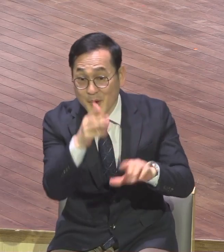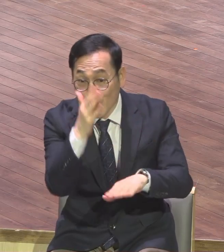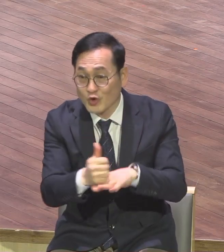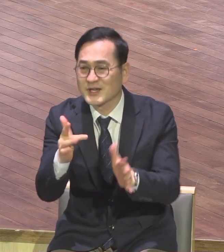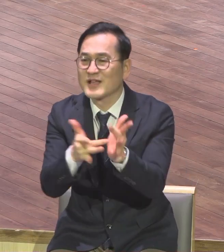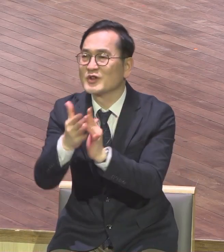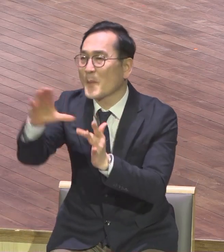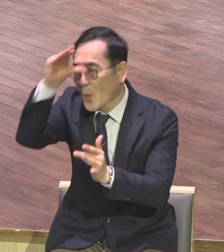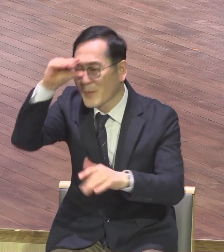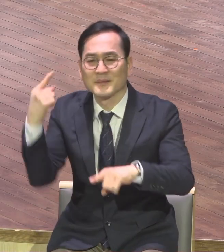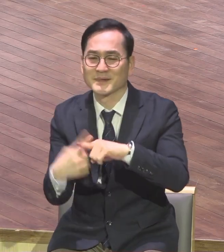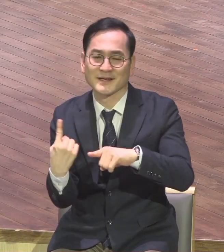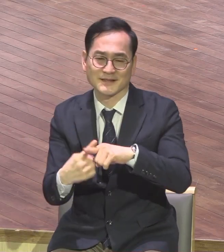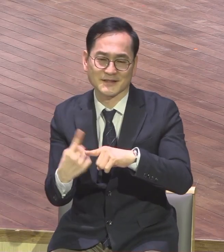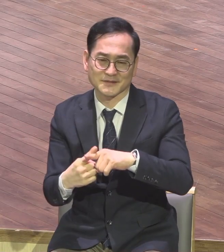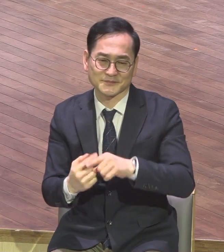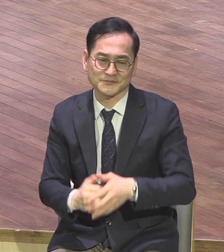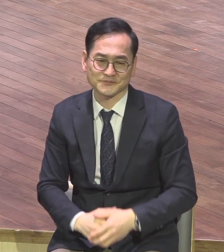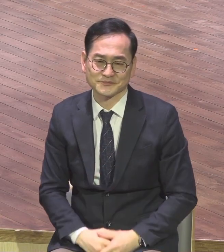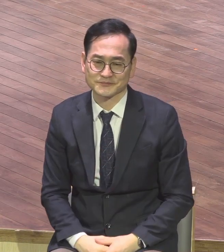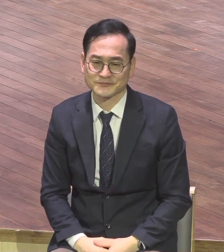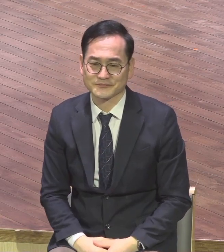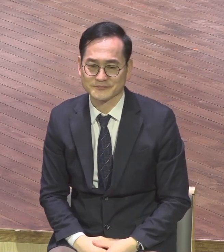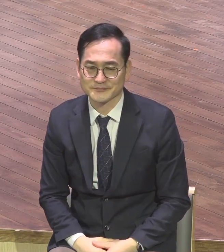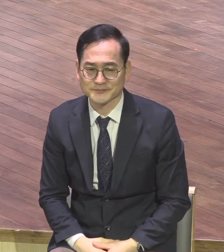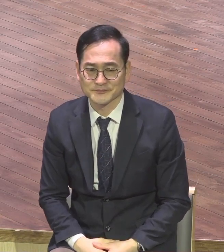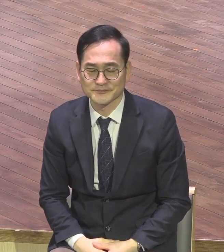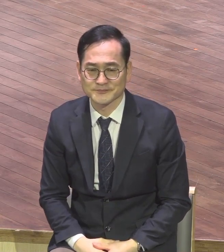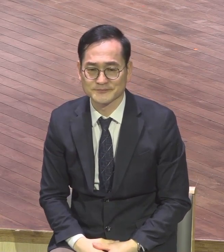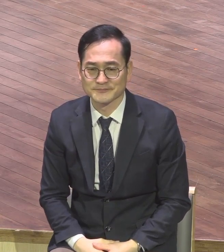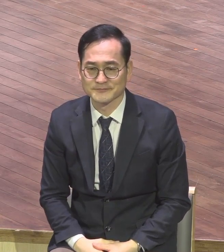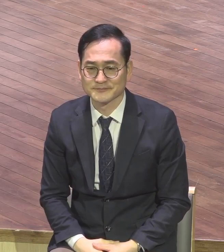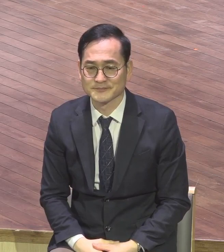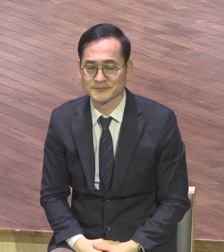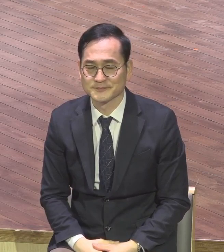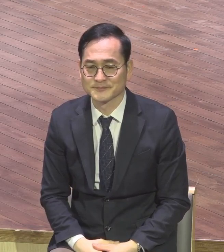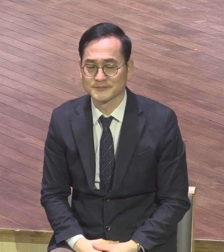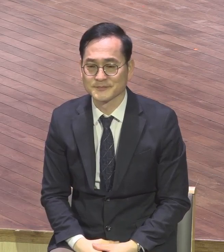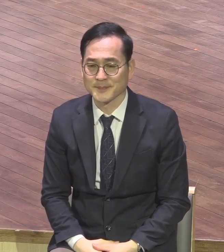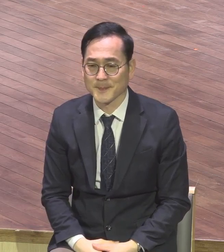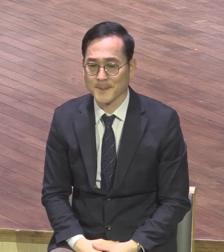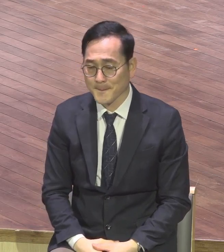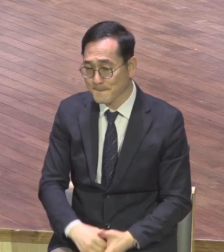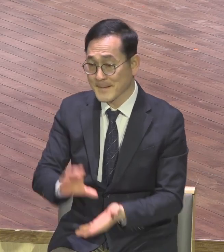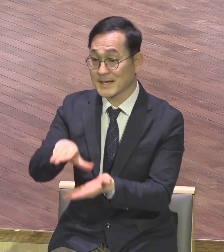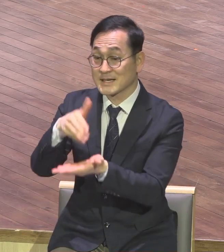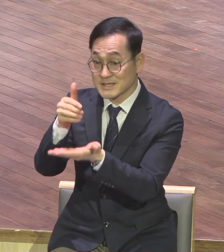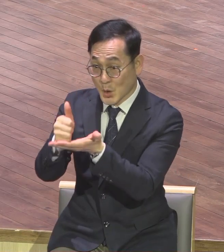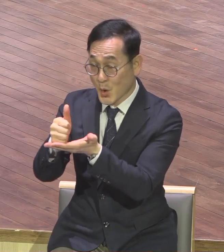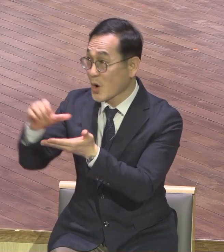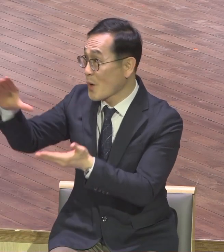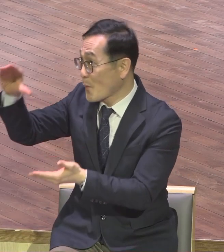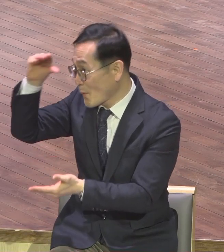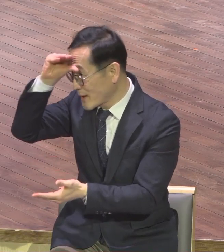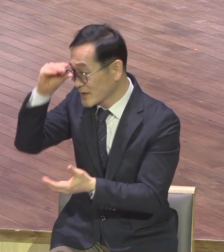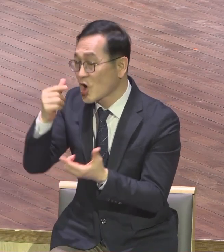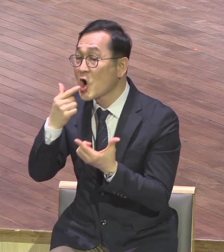신앙생활을 멋있게 하고 싶다. 이게 이 말이에요, 지금. 그리스도를 내가 본받은